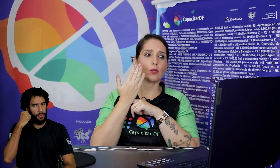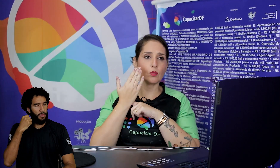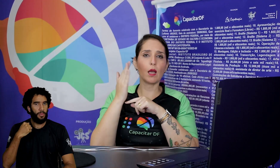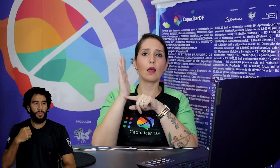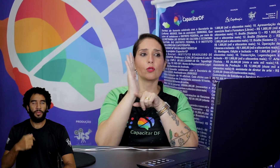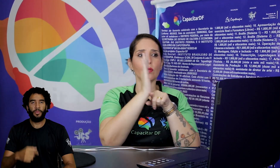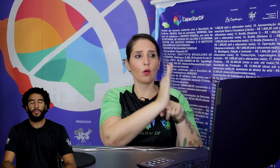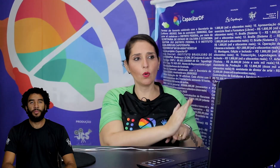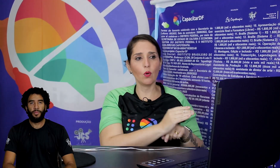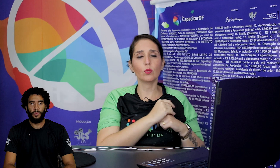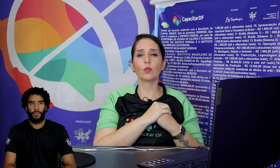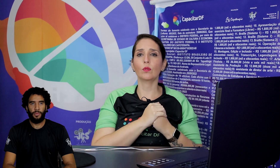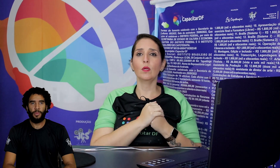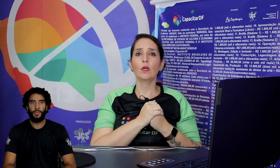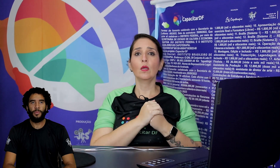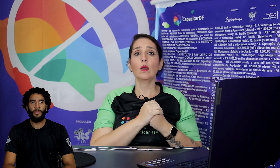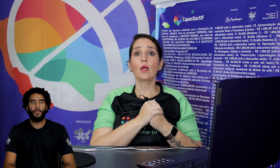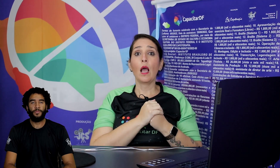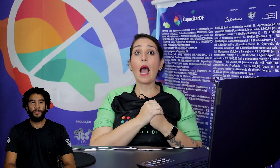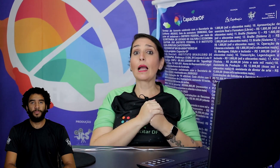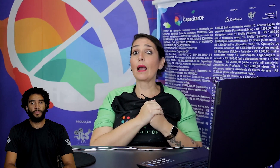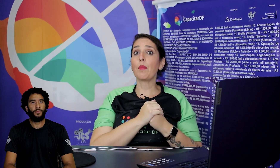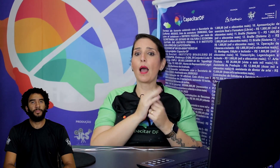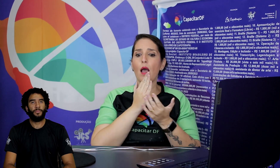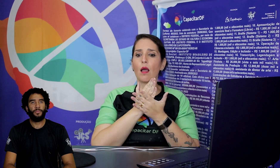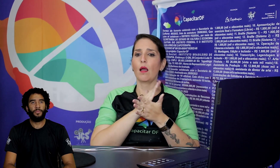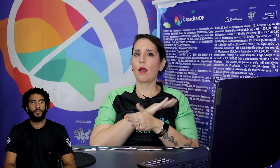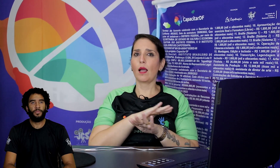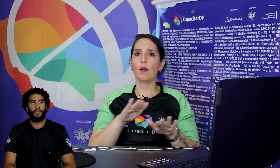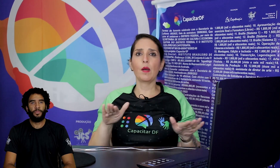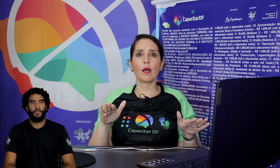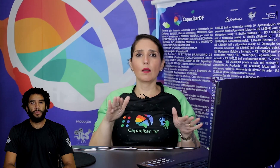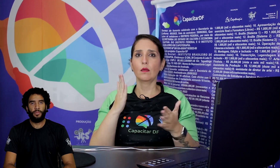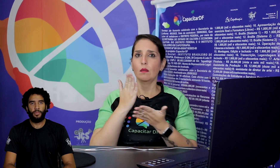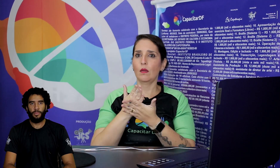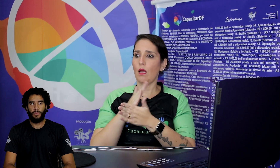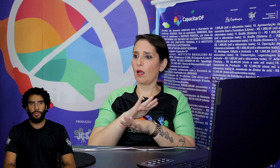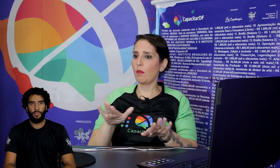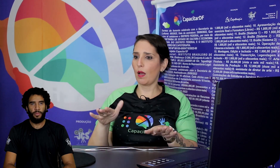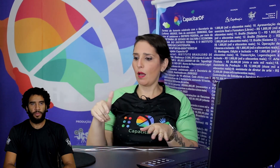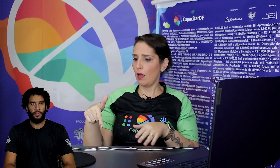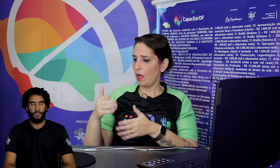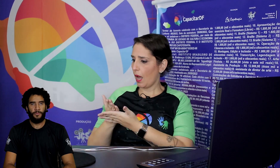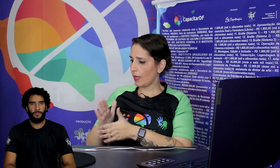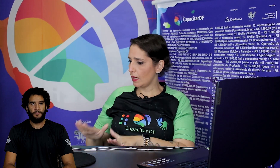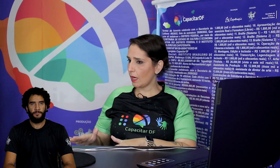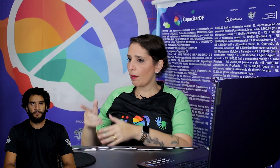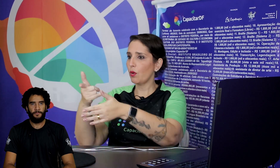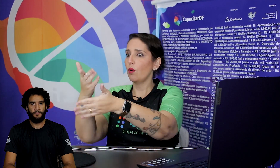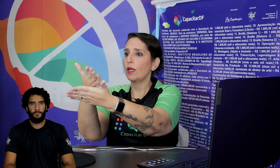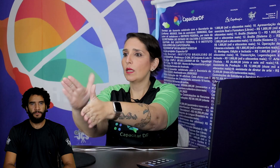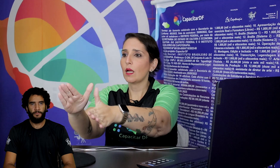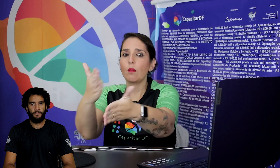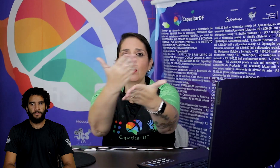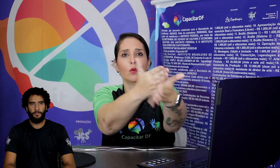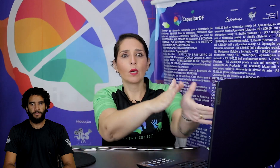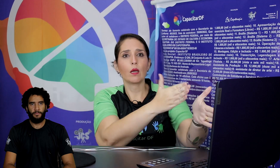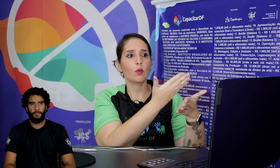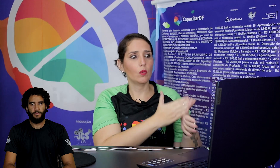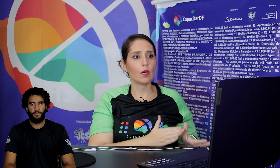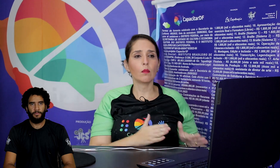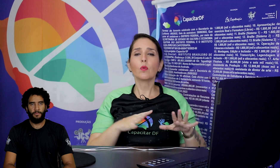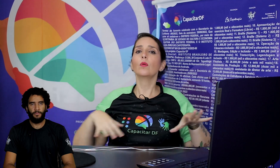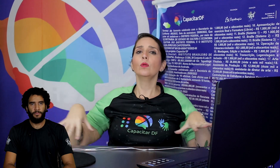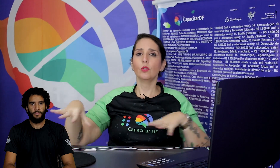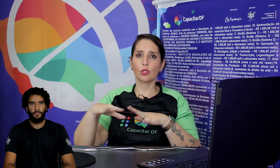me ajudar, ajudar o outro. Acabar, acabar, acabar. Aqui acabou, ali acabou,